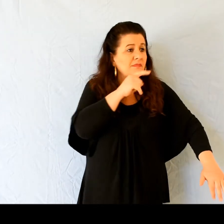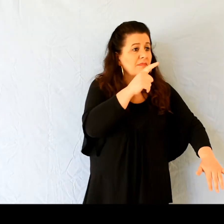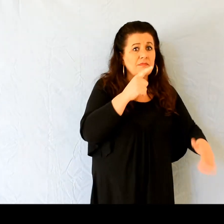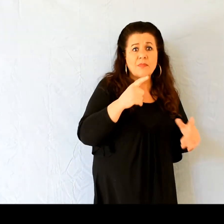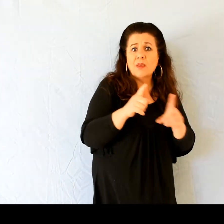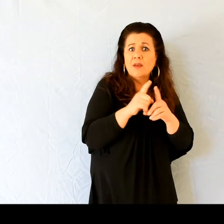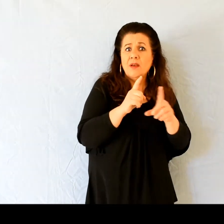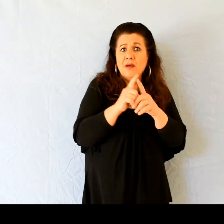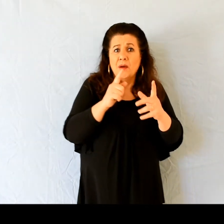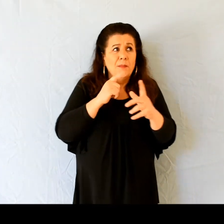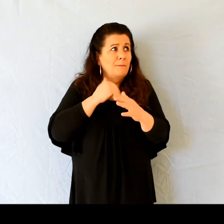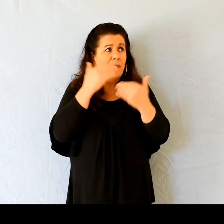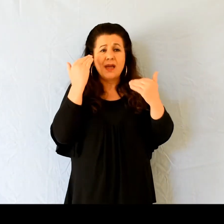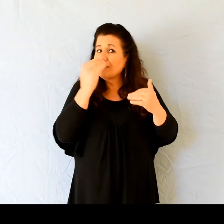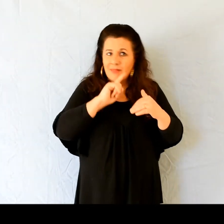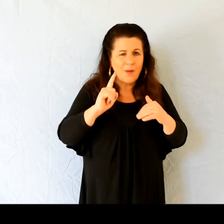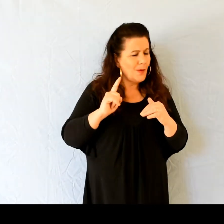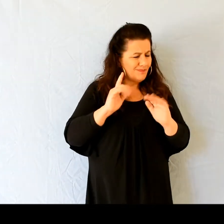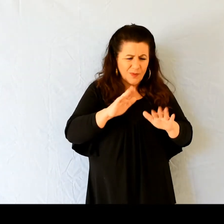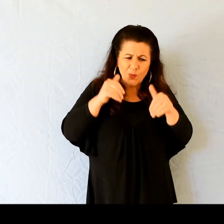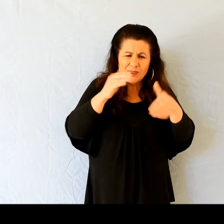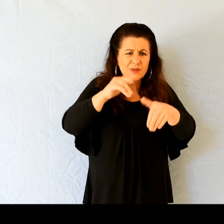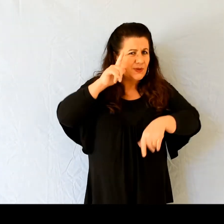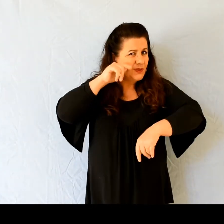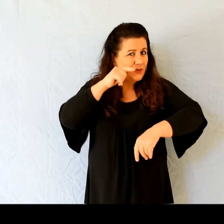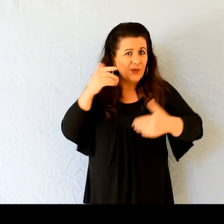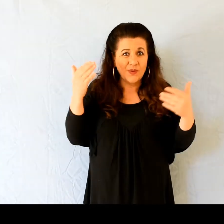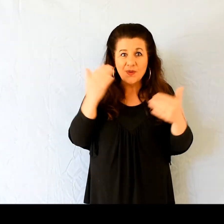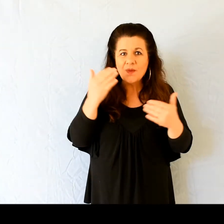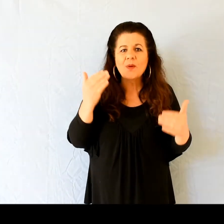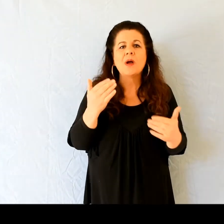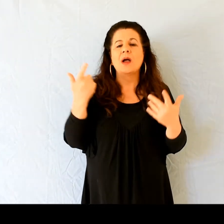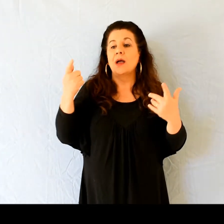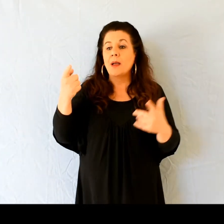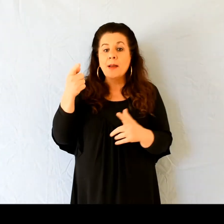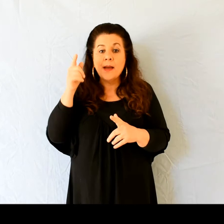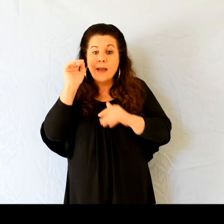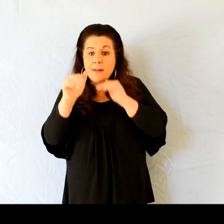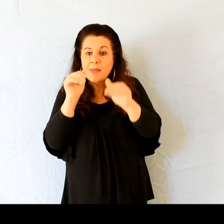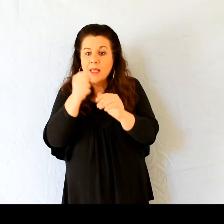car il avait pitié de son peuple et de sa demeure.